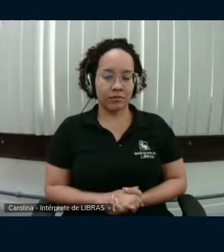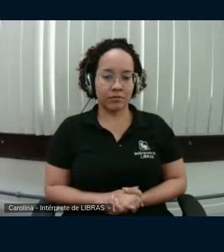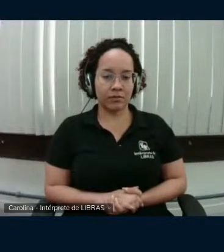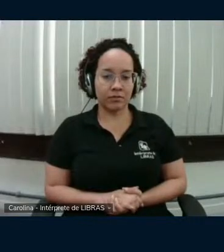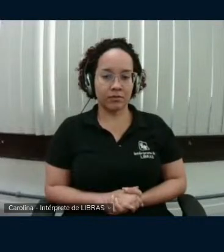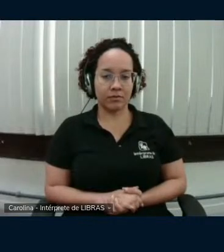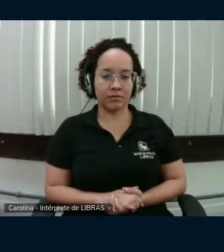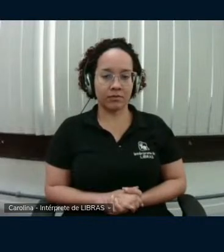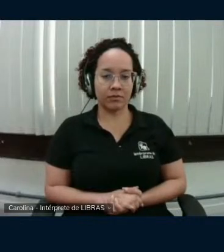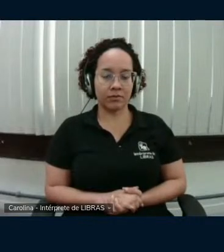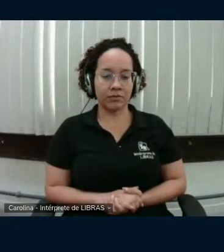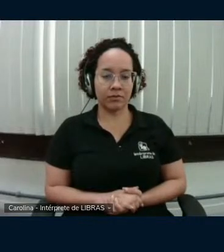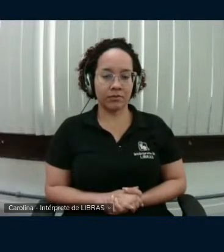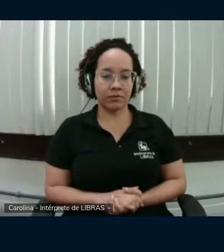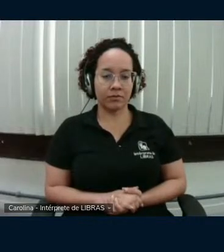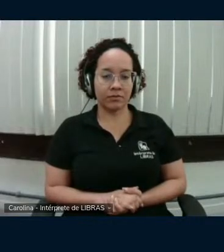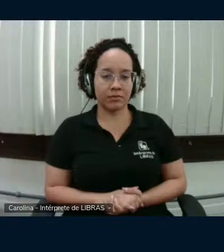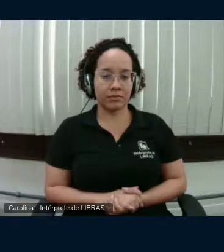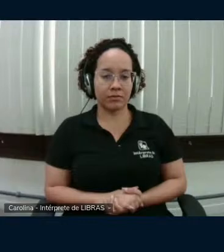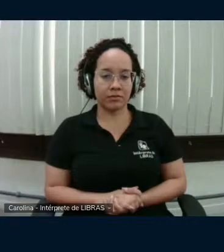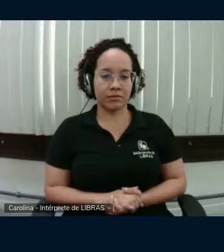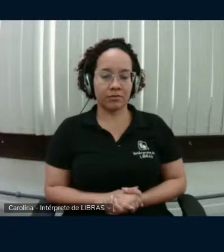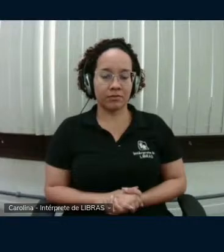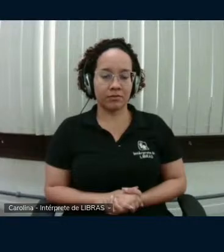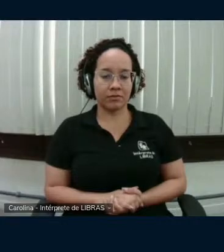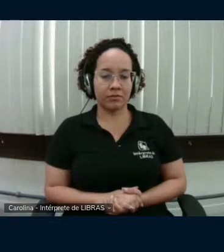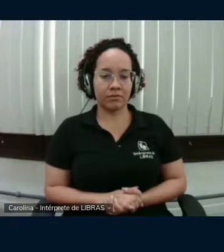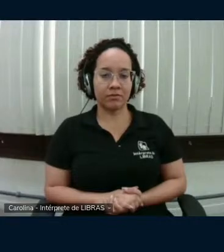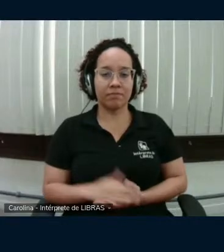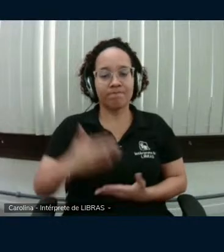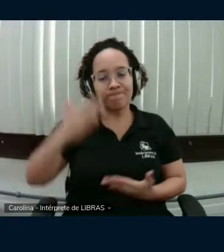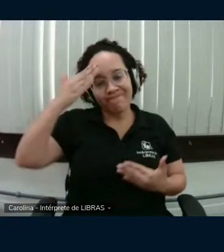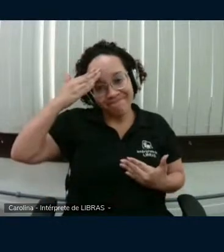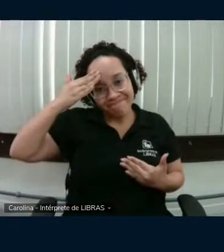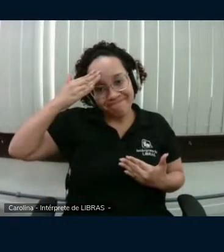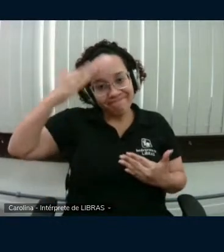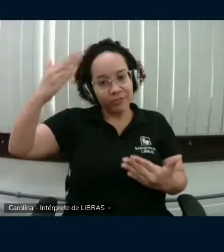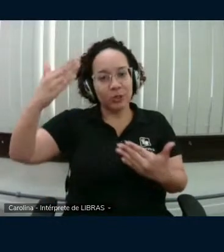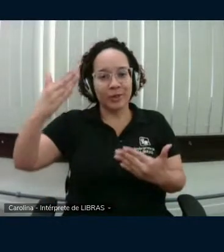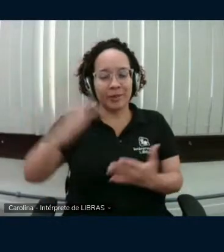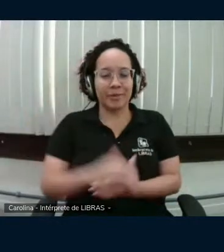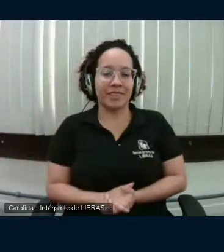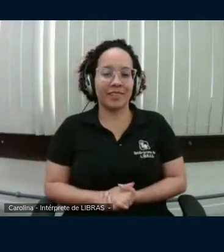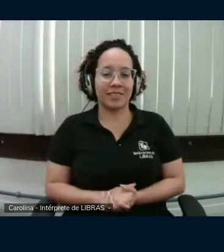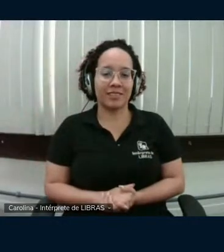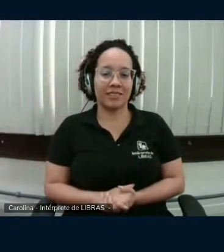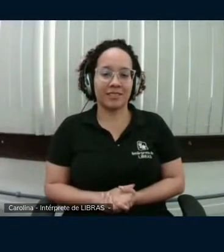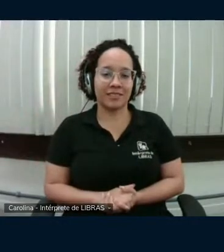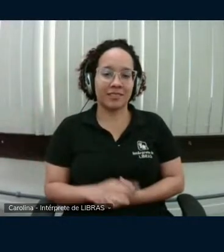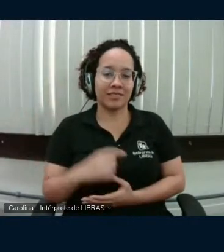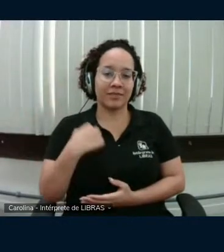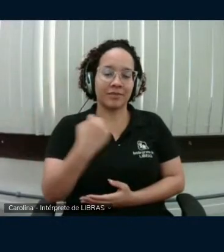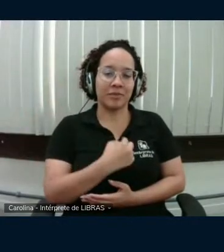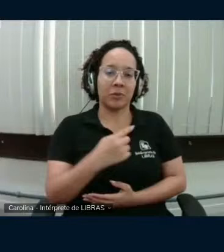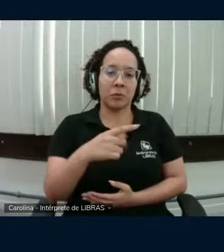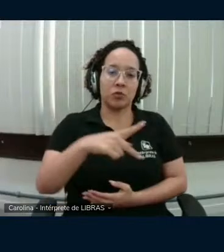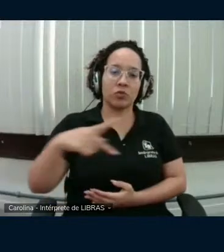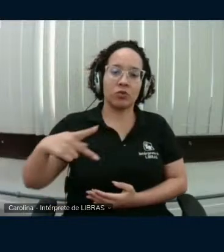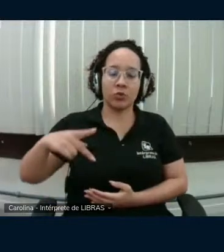Professora, te deixo com a fala, já agradecendo em nome de nós, docentes do